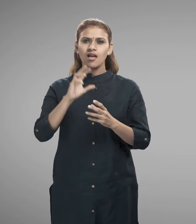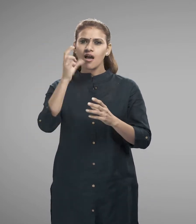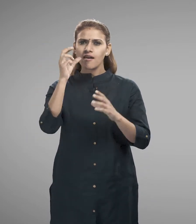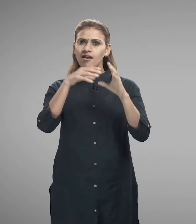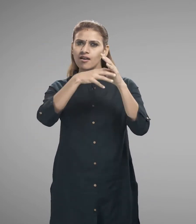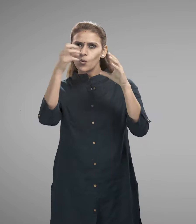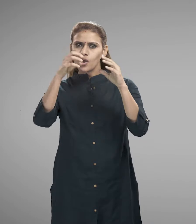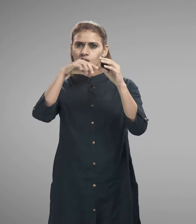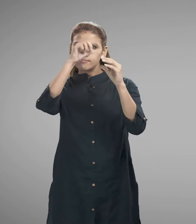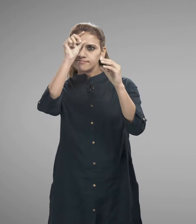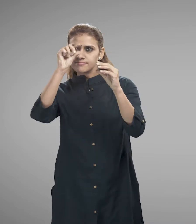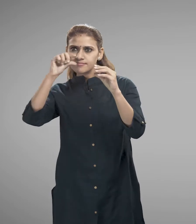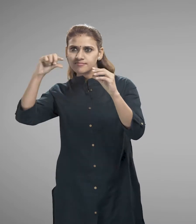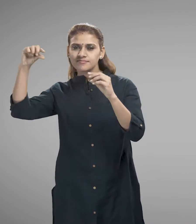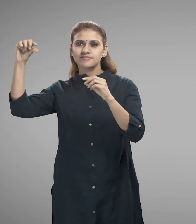अंडवाहिनी नली,